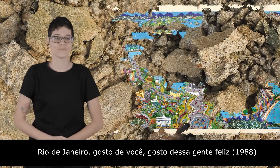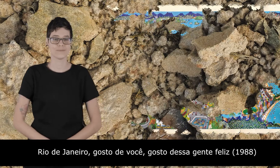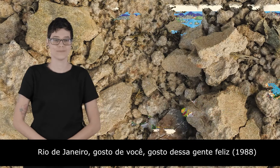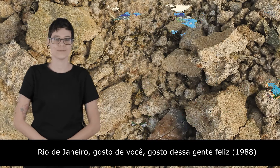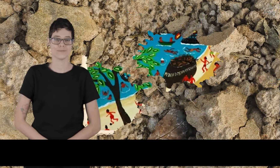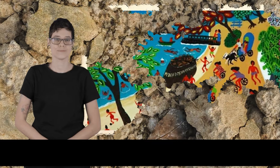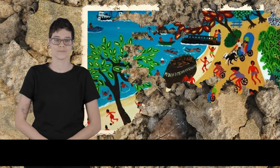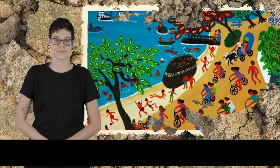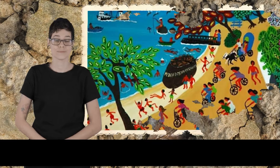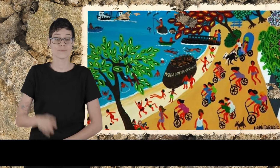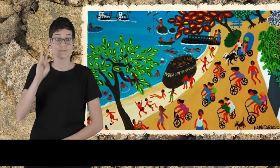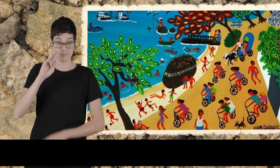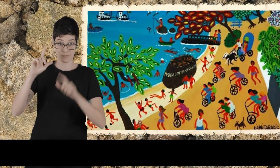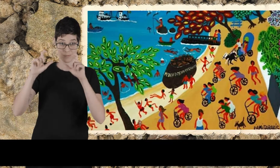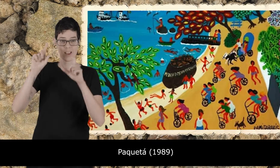1988.